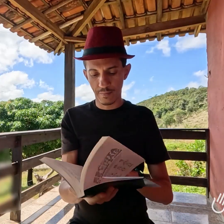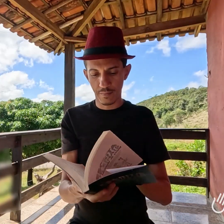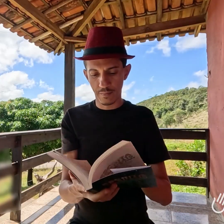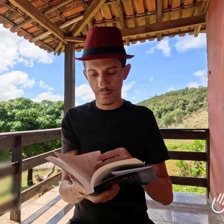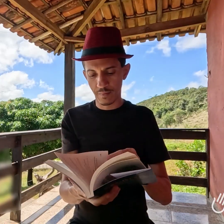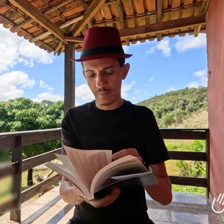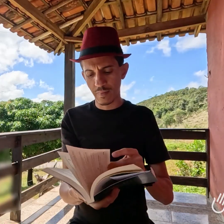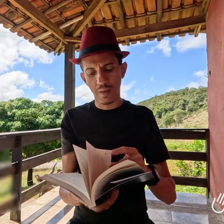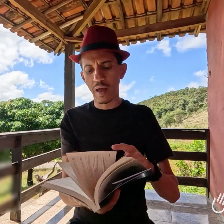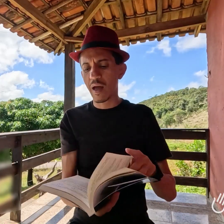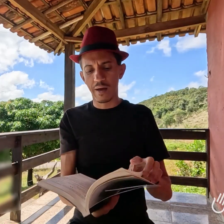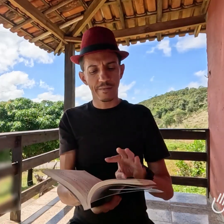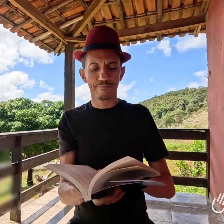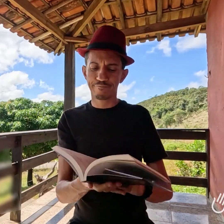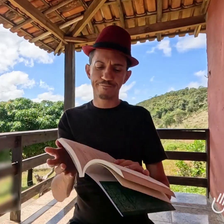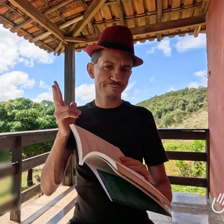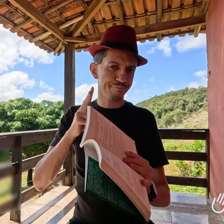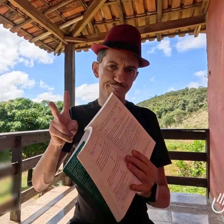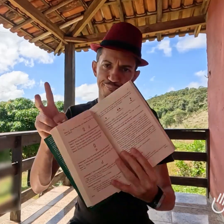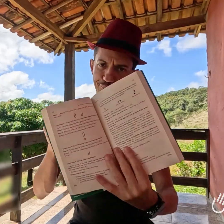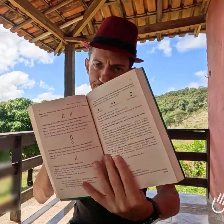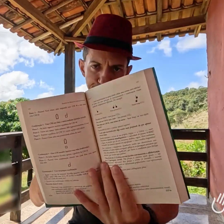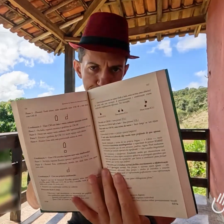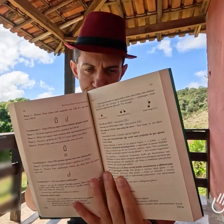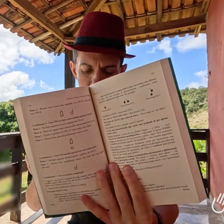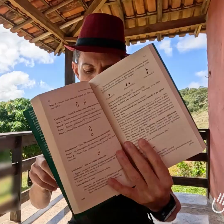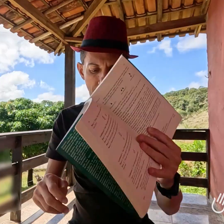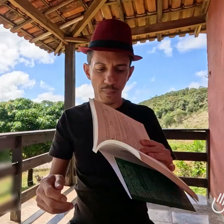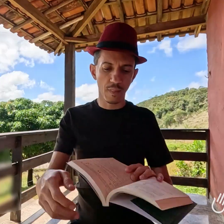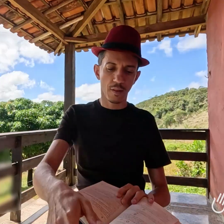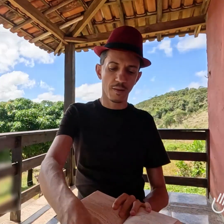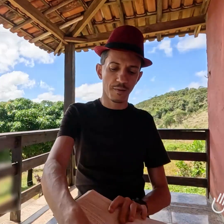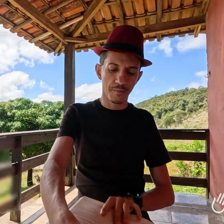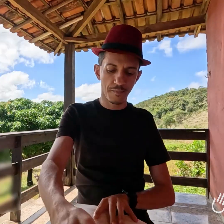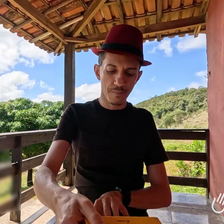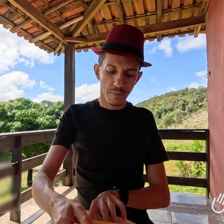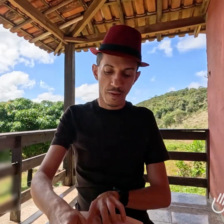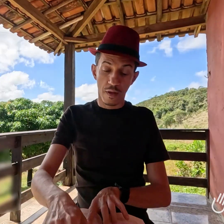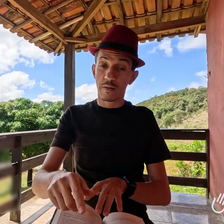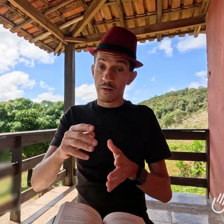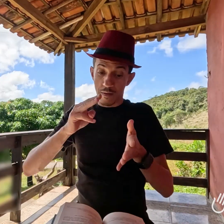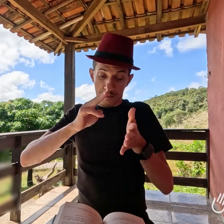vai continuando, bem passo a passo mesmo. E por aí vai.